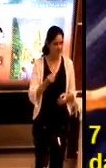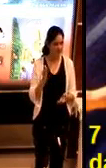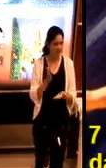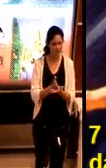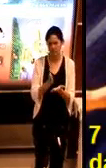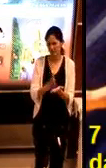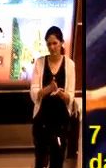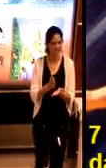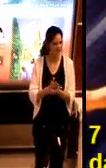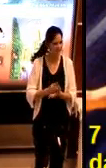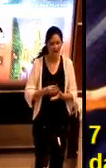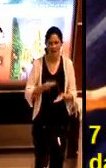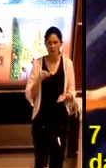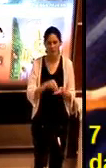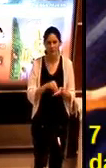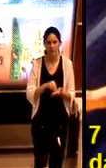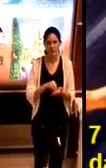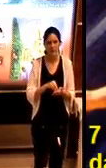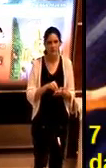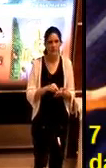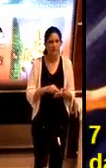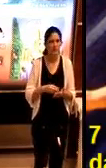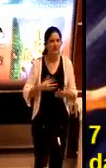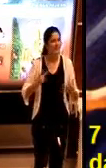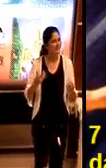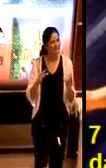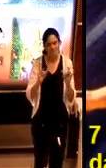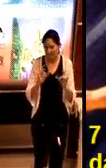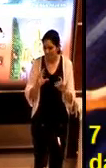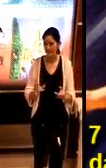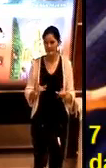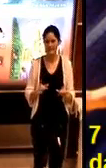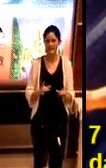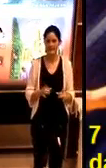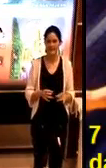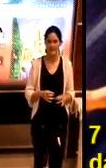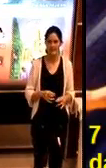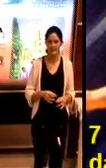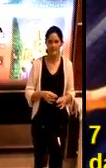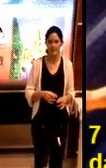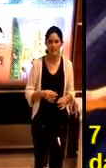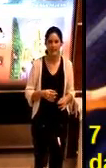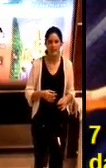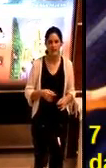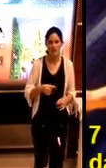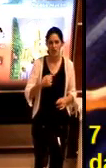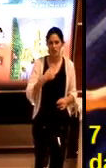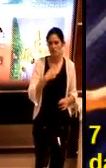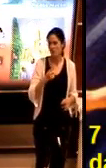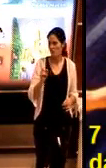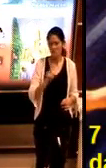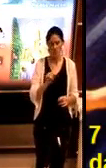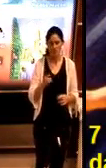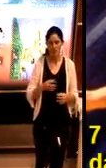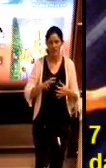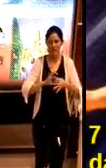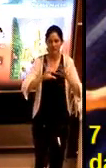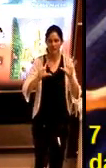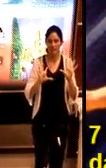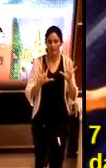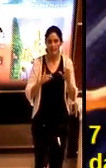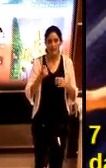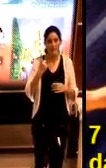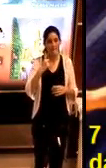voy a hacer? Tengo que guardarlo y me es pesado el sábado. Soy un legalista y me voy a perder. Pero aquel que